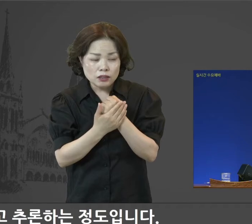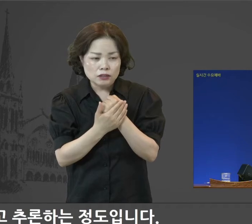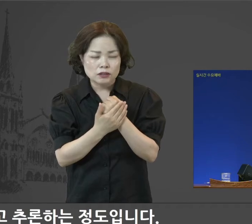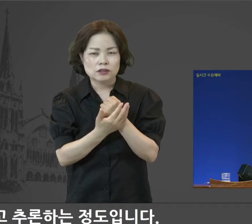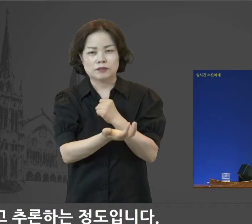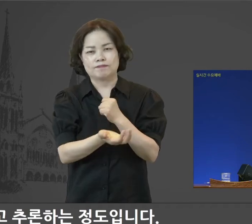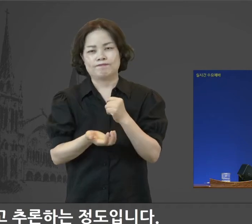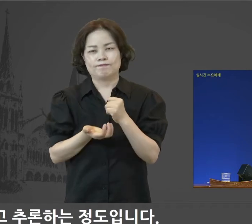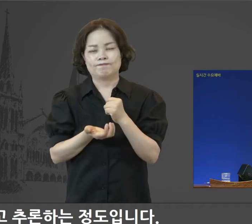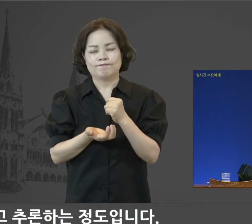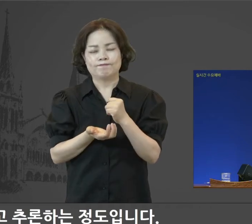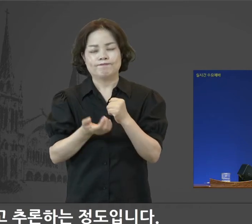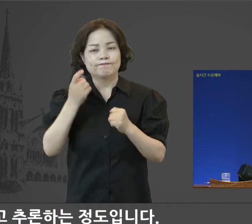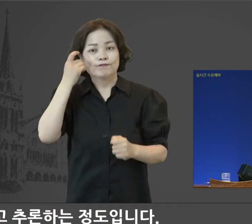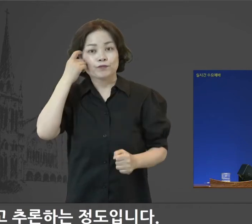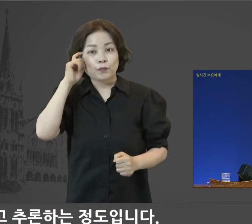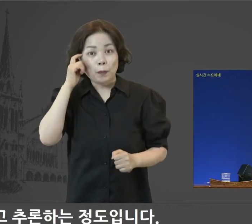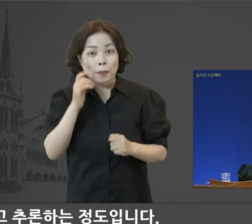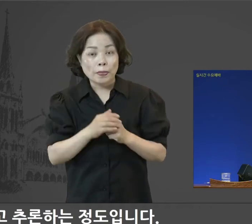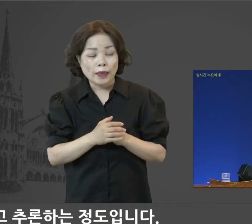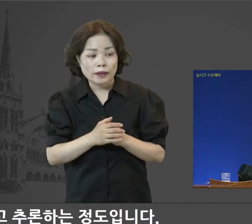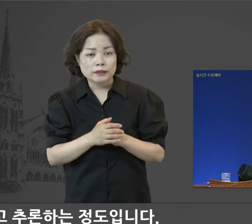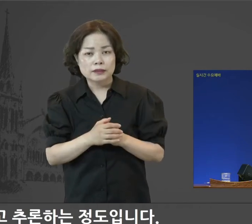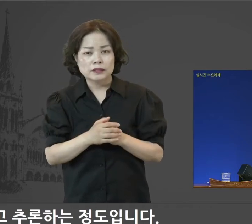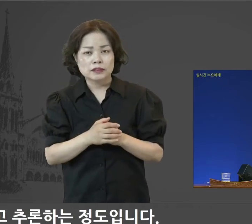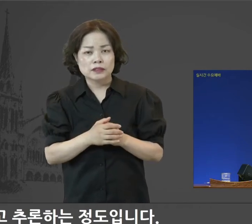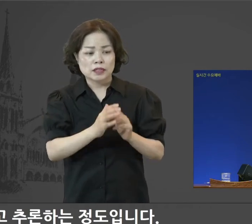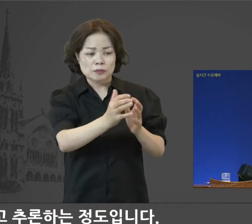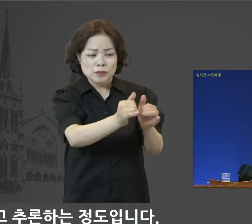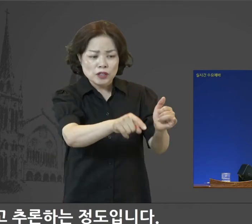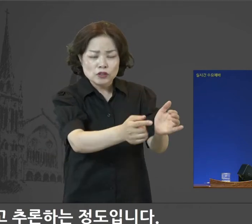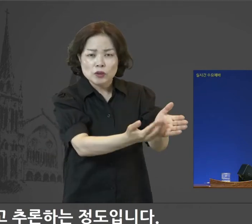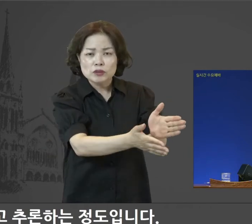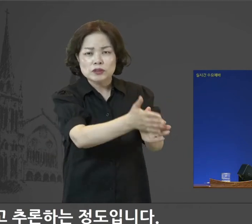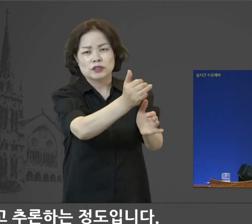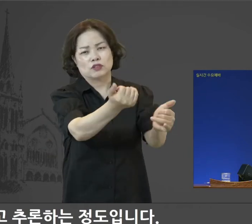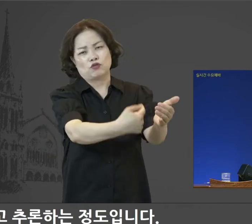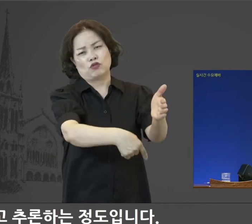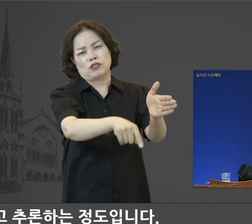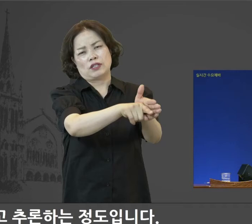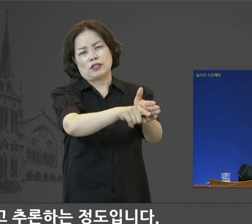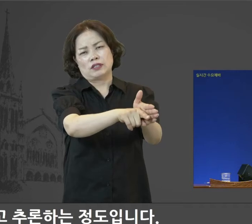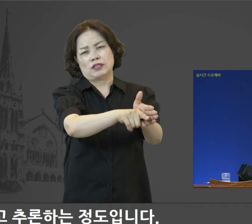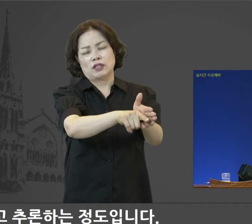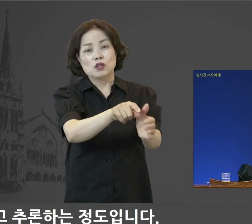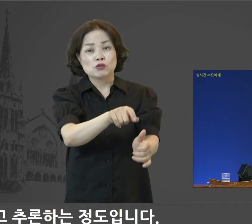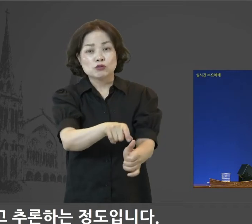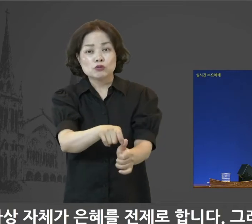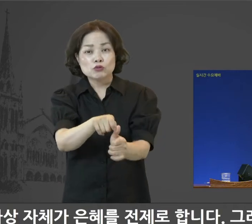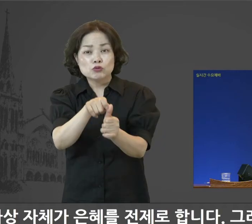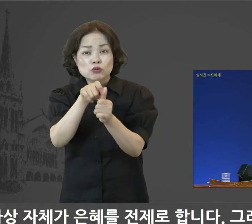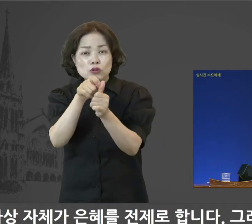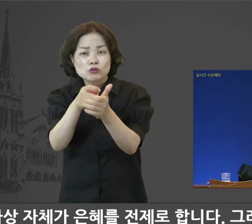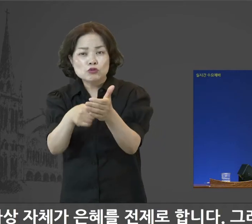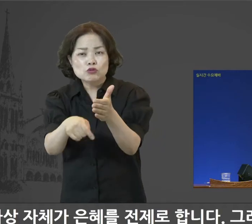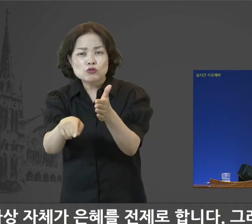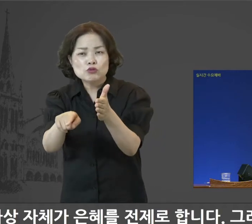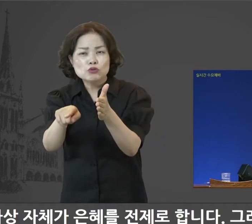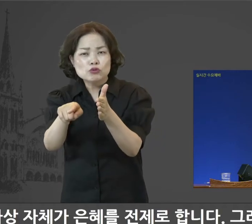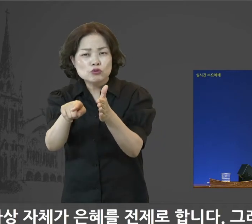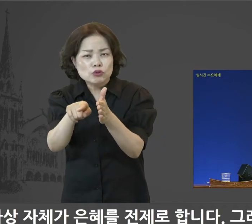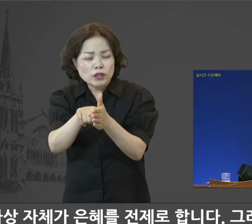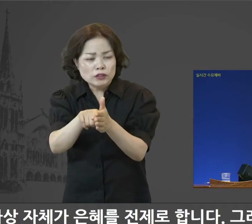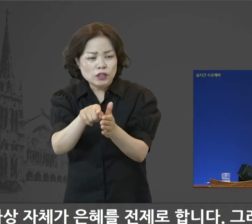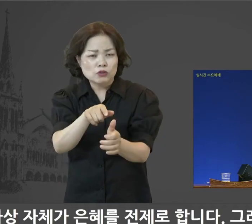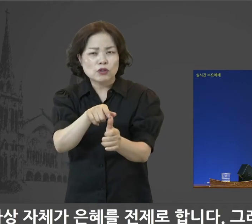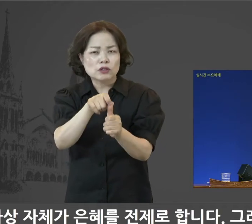전제로 한 것 아니겠습니까? 그러나 그 선민으로 머물기 위해서, 구원에 머물기 위해서, 구원에